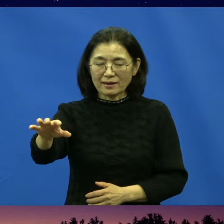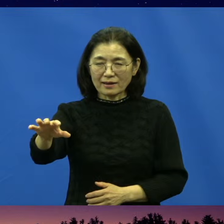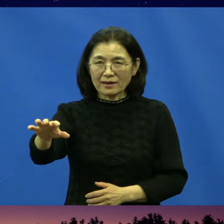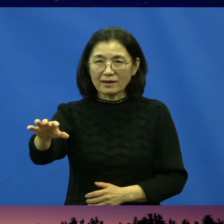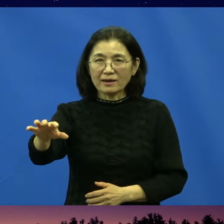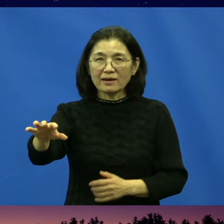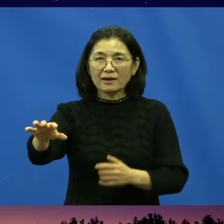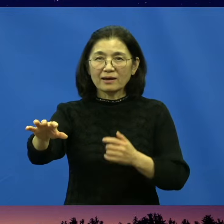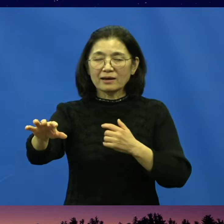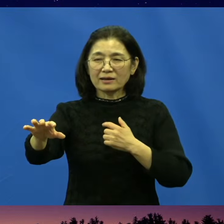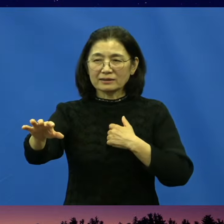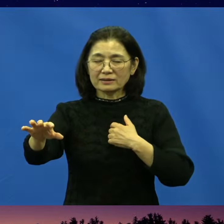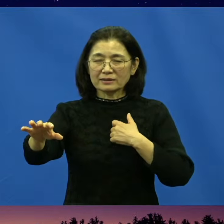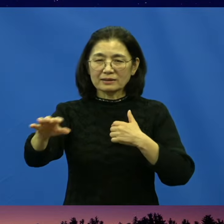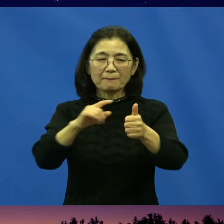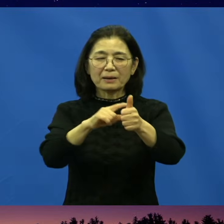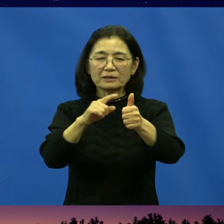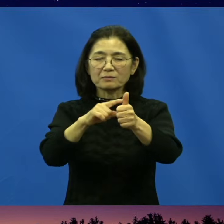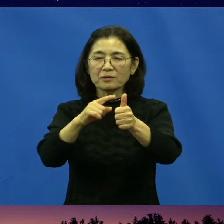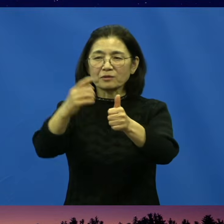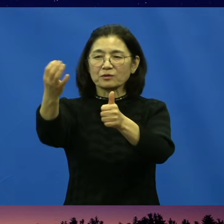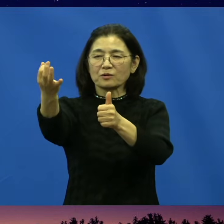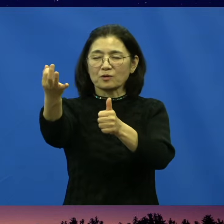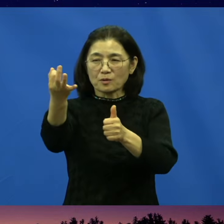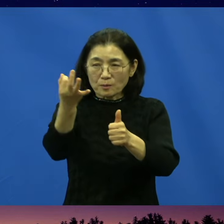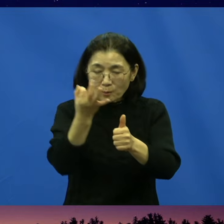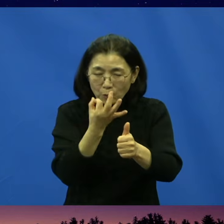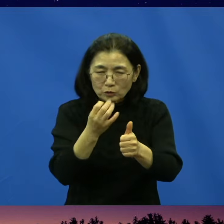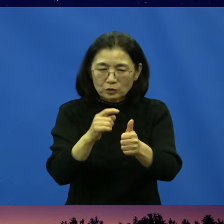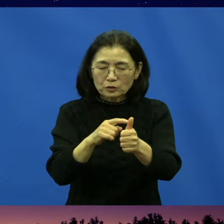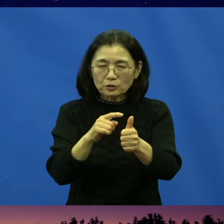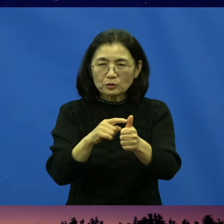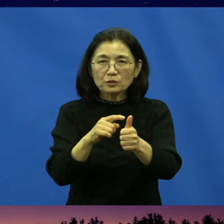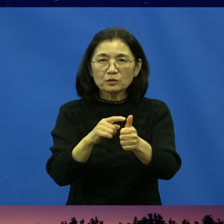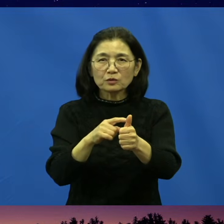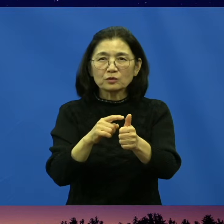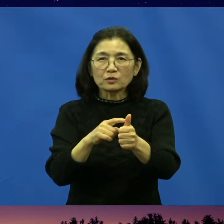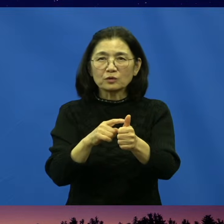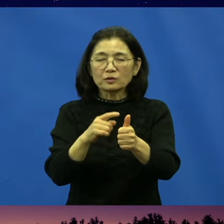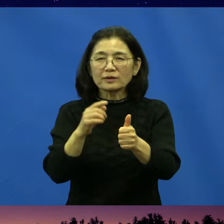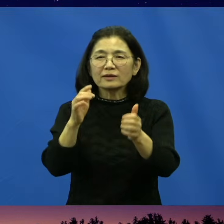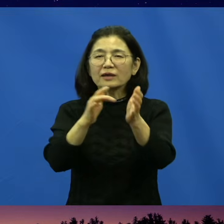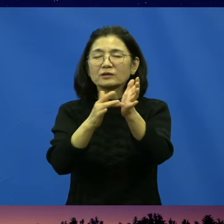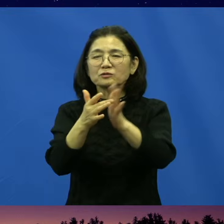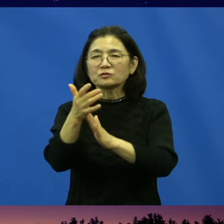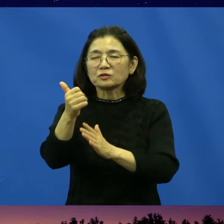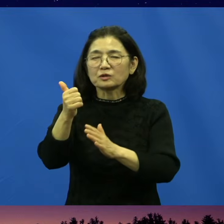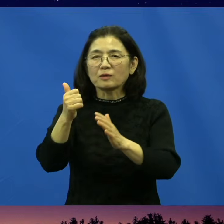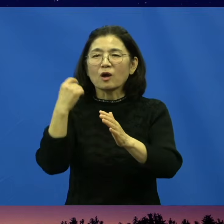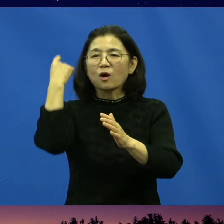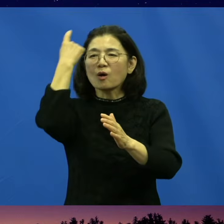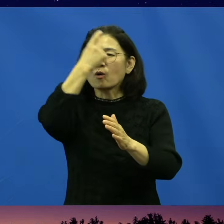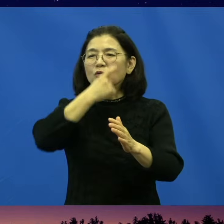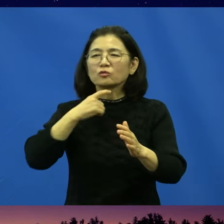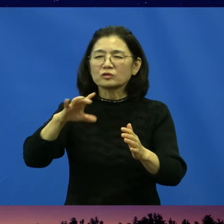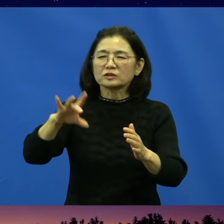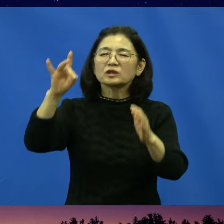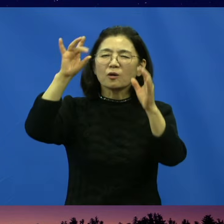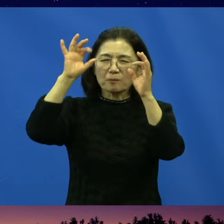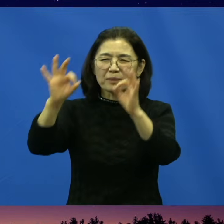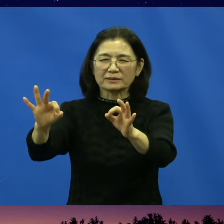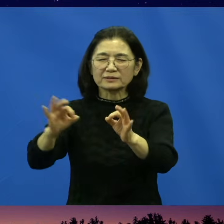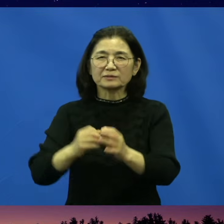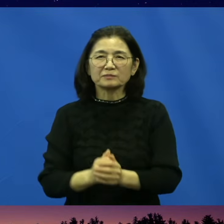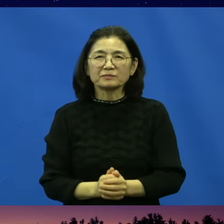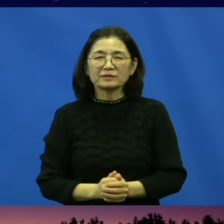눈빛으로 보고 계시는 그분의 얼굴이 바디메오가 처음 봤던 모습이었습니다.